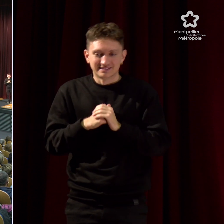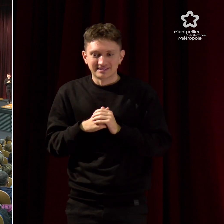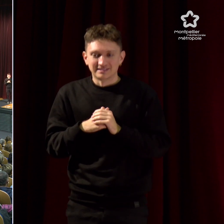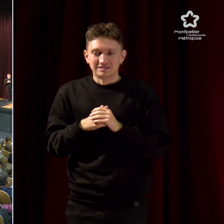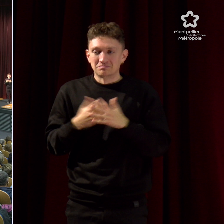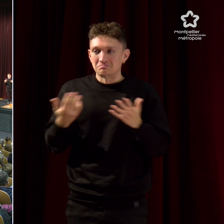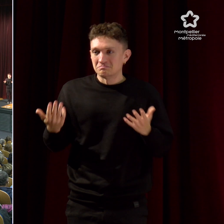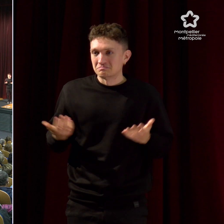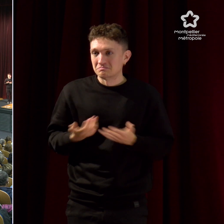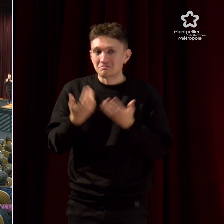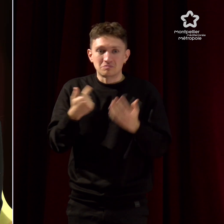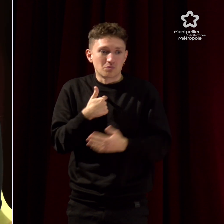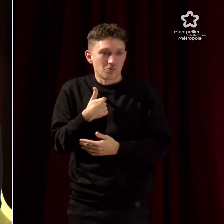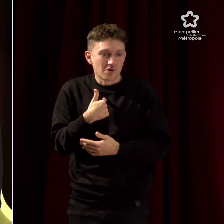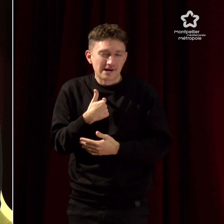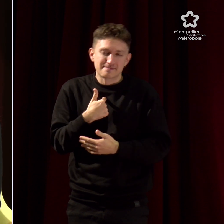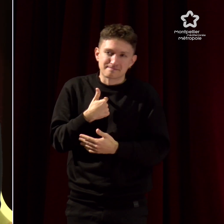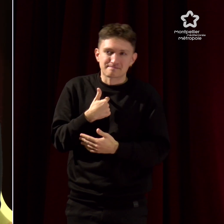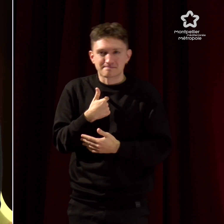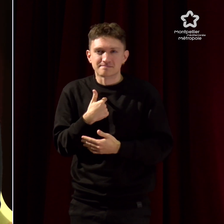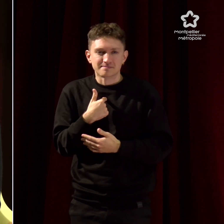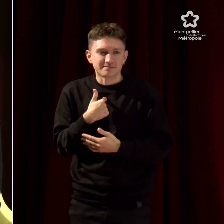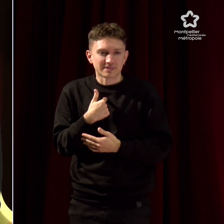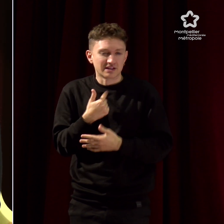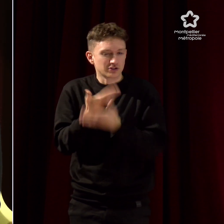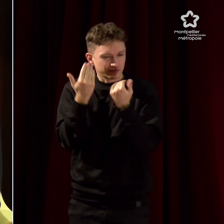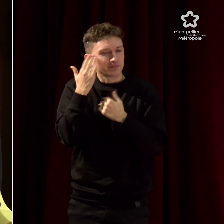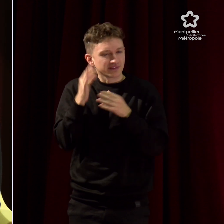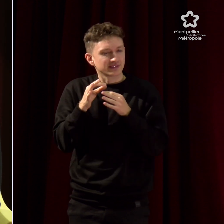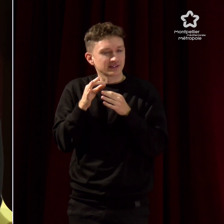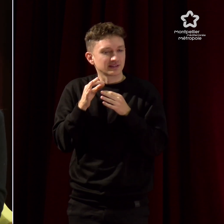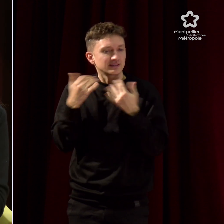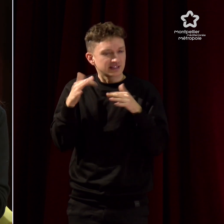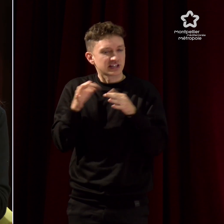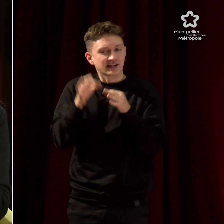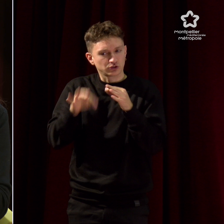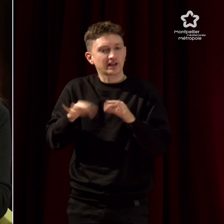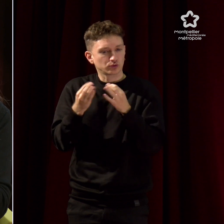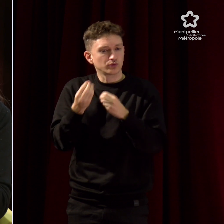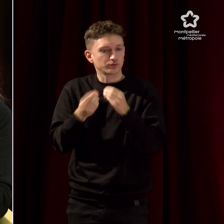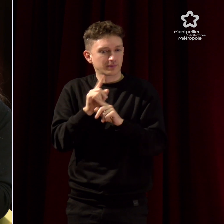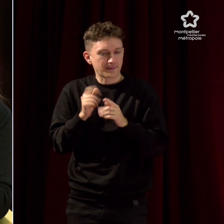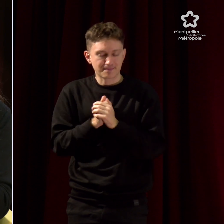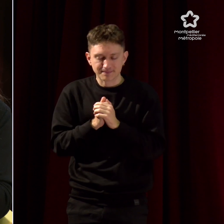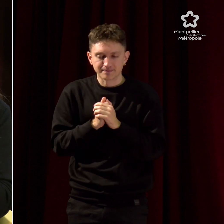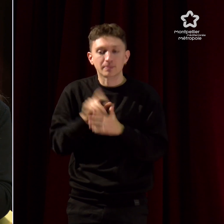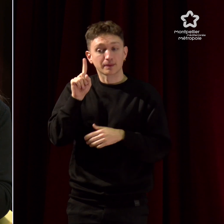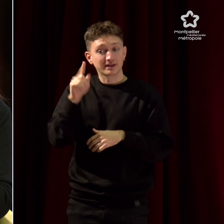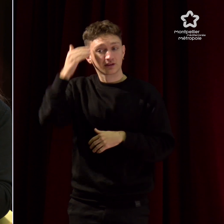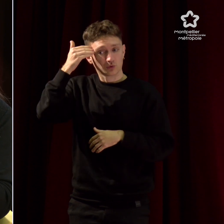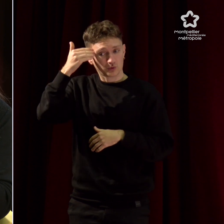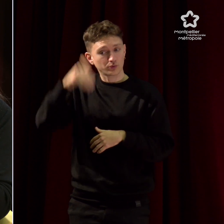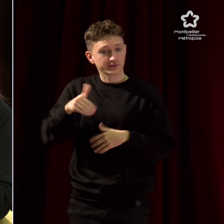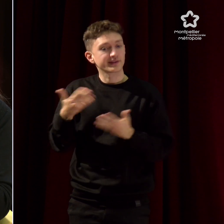je ne sais pas si on connaît encore le déterminisme génétique. Par contre, on connaît maintenant